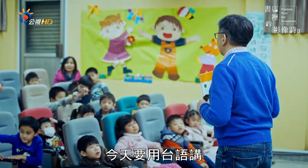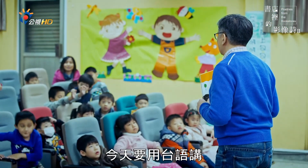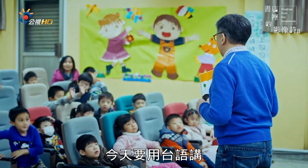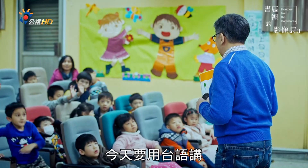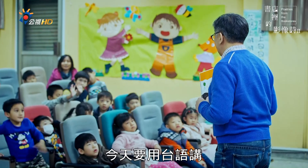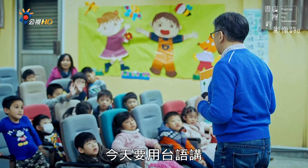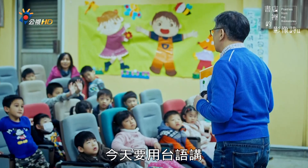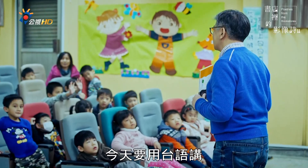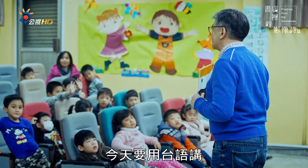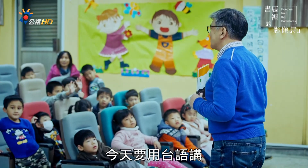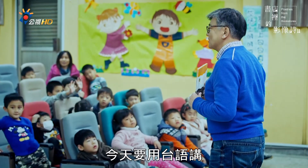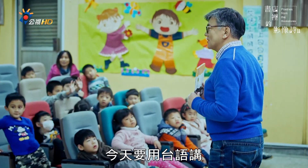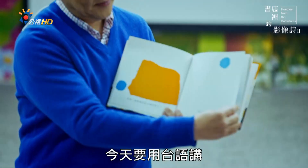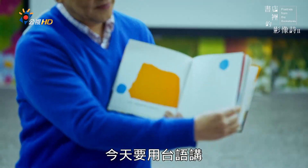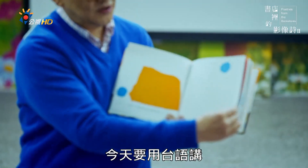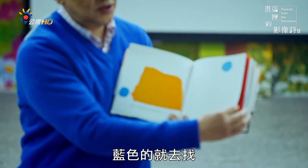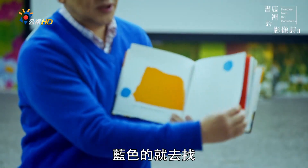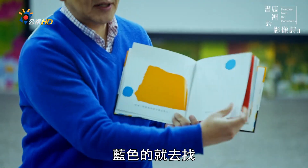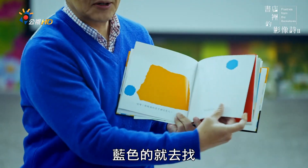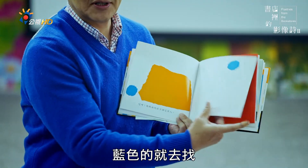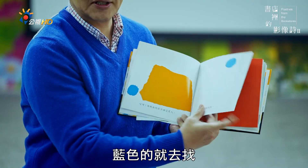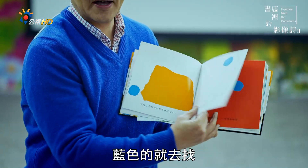用台语讲，亲戚都去找，